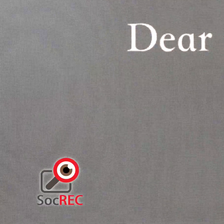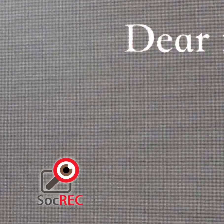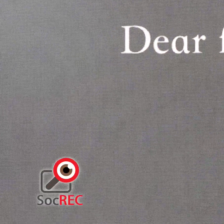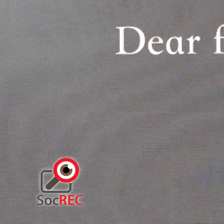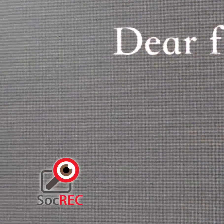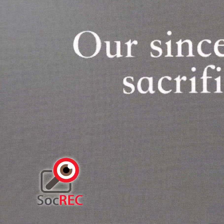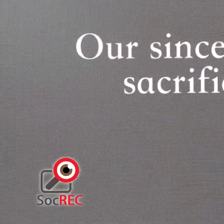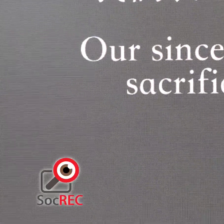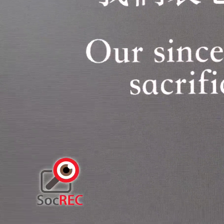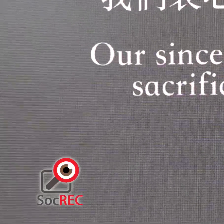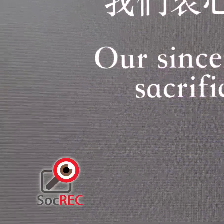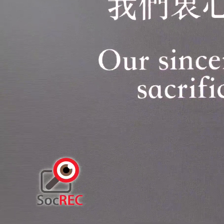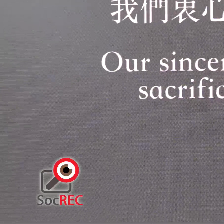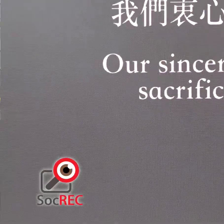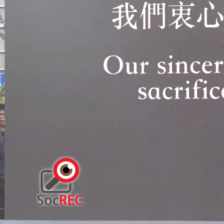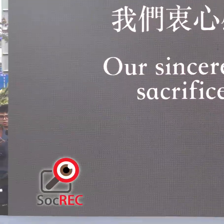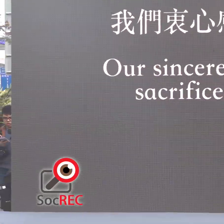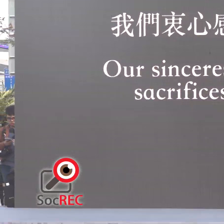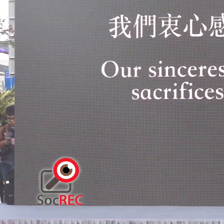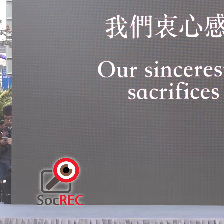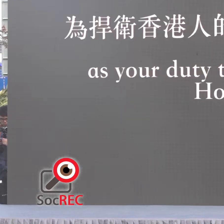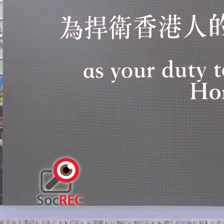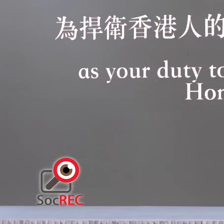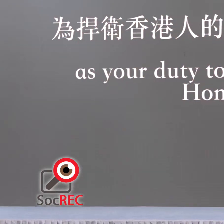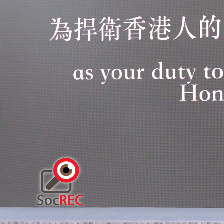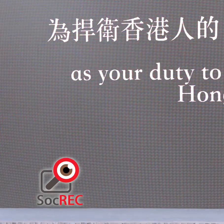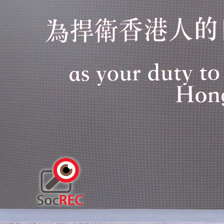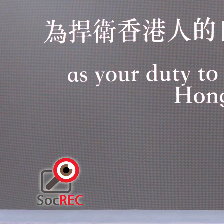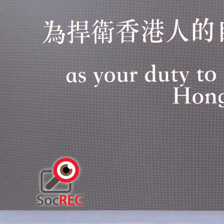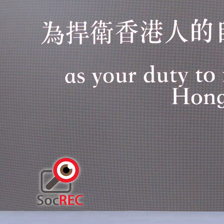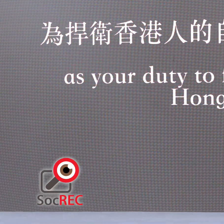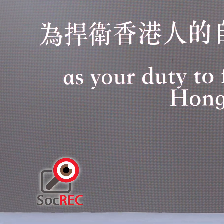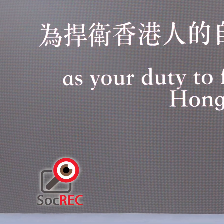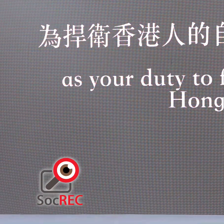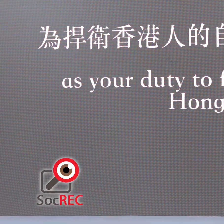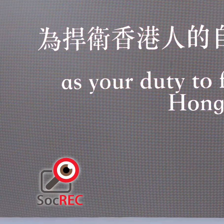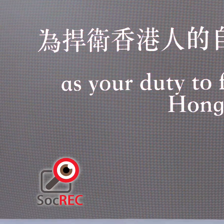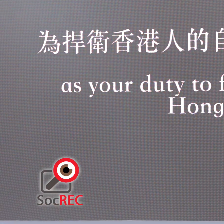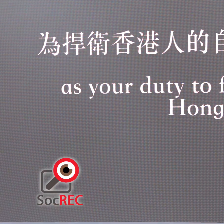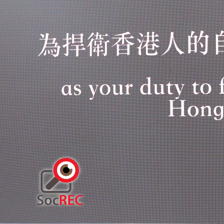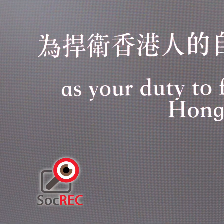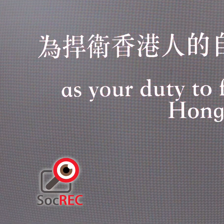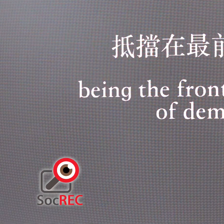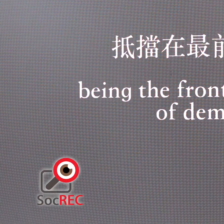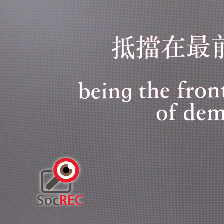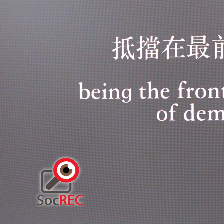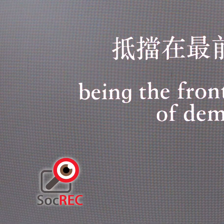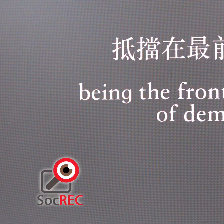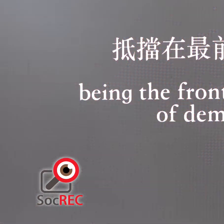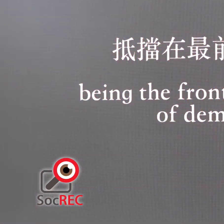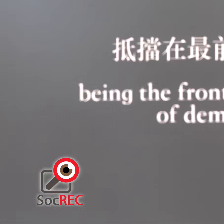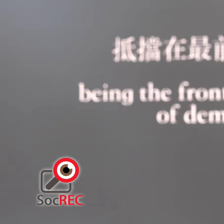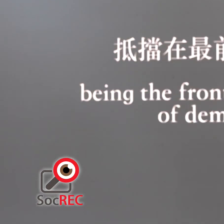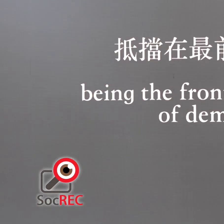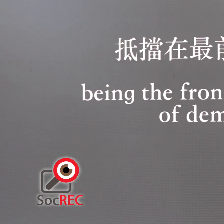Dear 手足，我哋衷心感激喺过去六个月为咗捍卫香港人嘅自由而奋斗抗争、抵挡喺